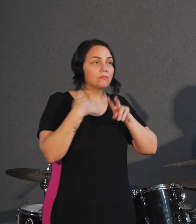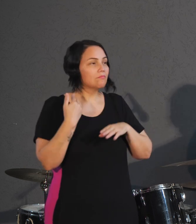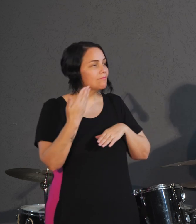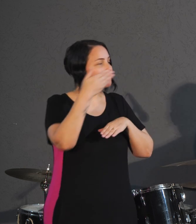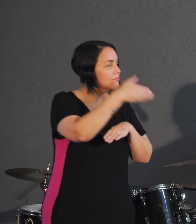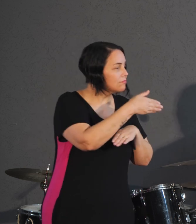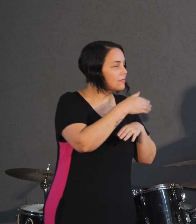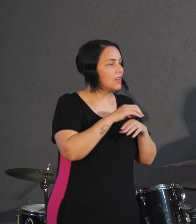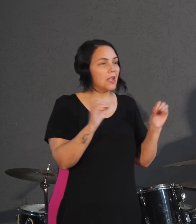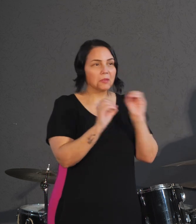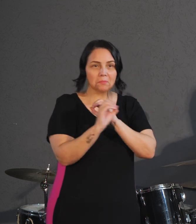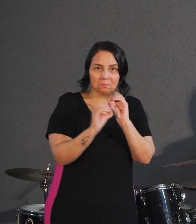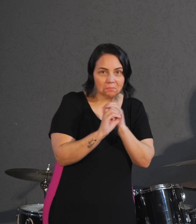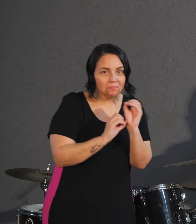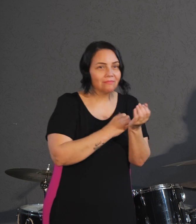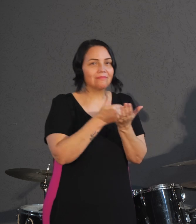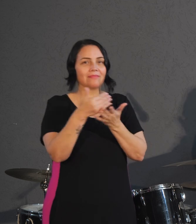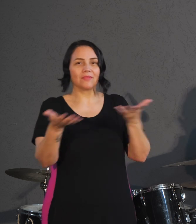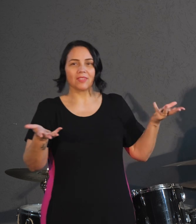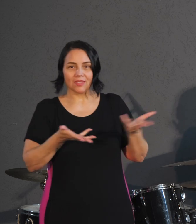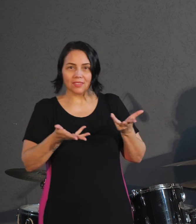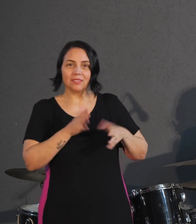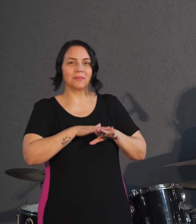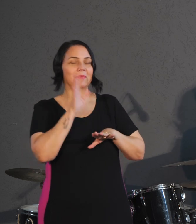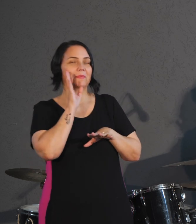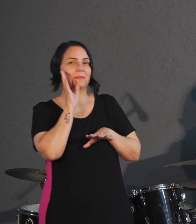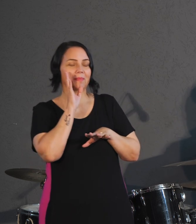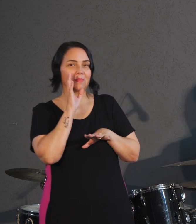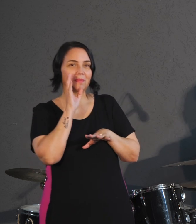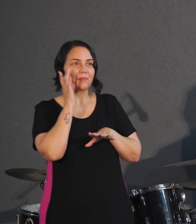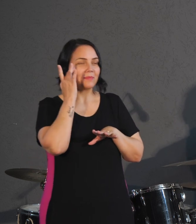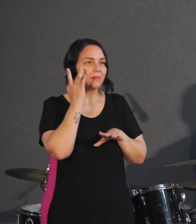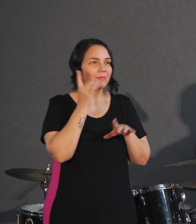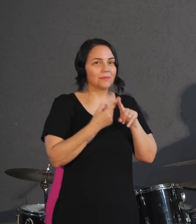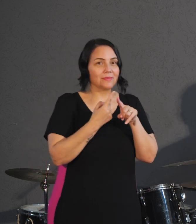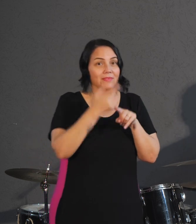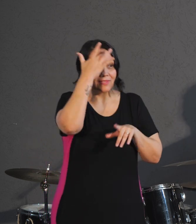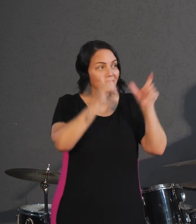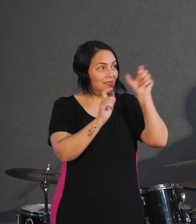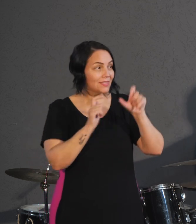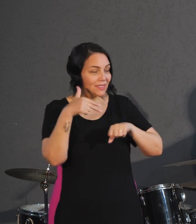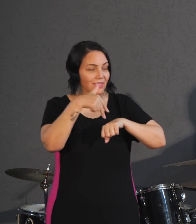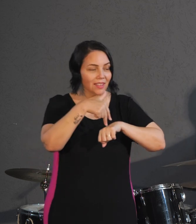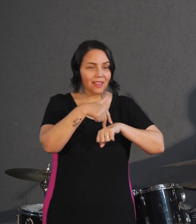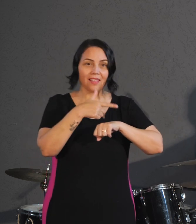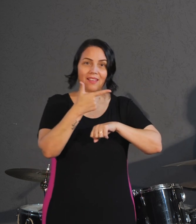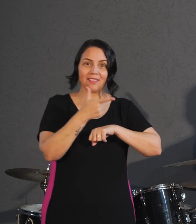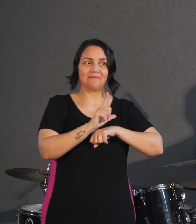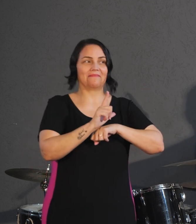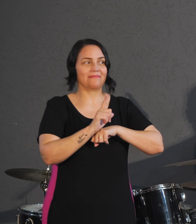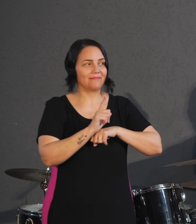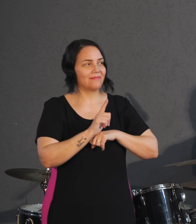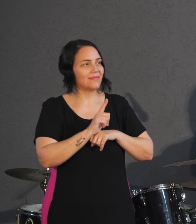nada, do ponto zero, né? Que é a coisa mais legal que a gente acha quando o pessoal vem mesmo para pegar do começo. Tá?